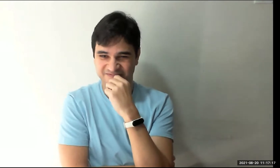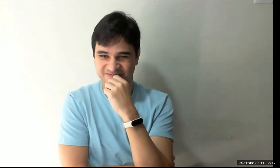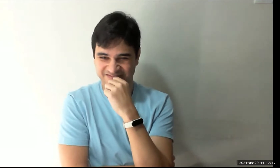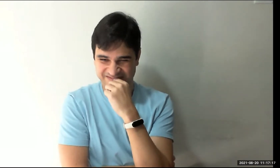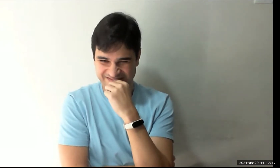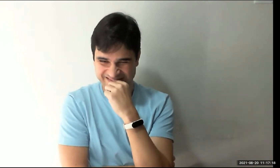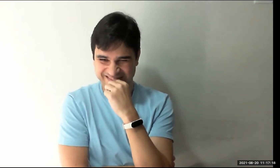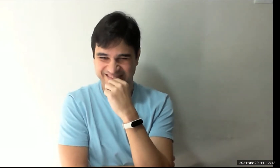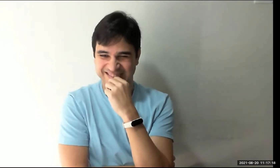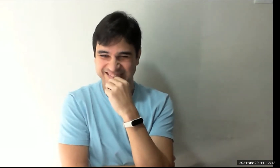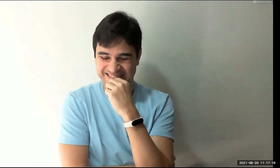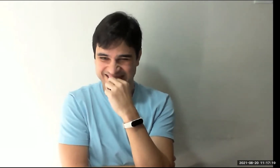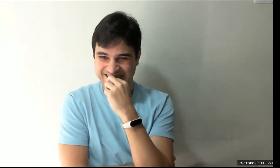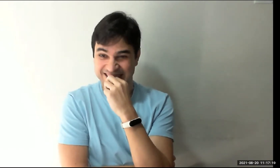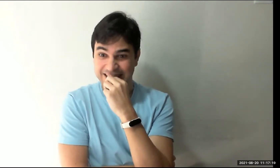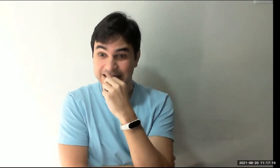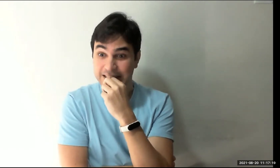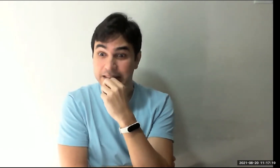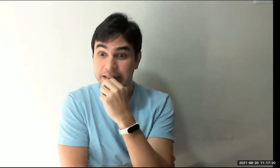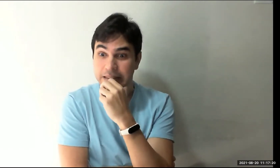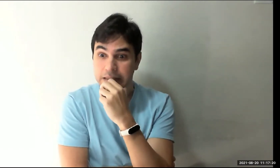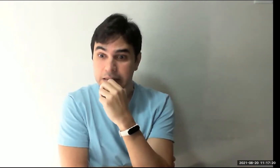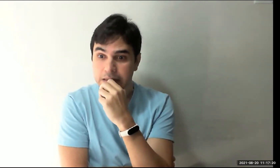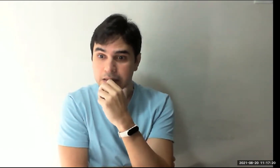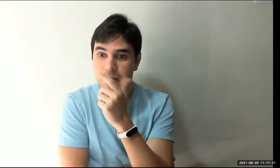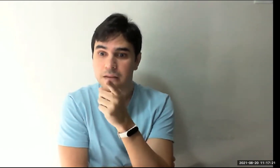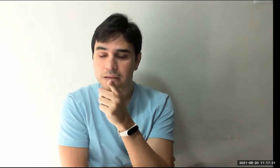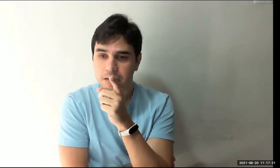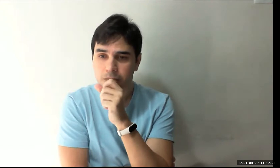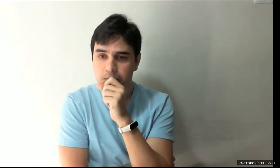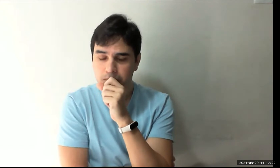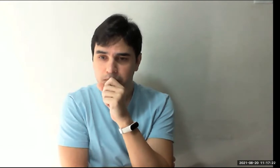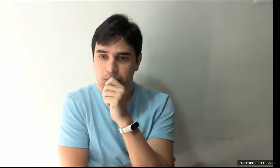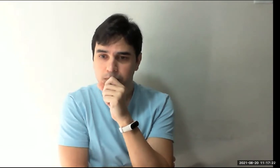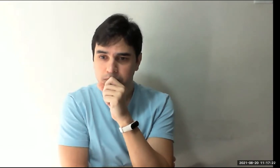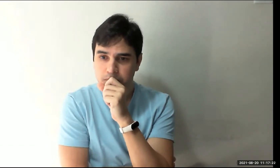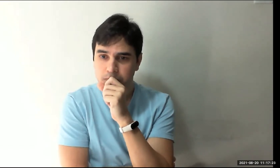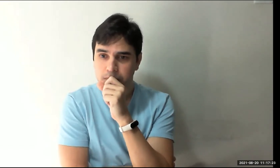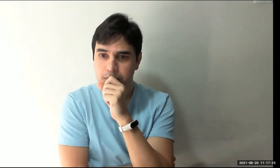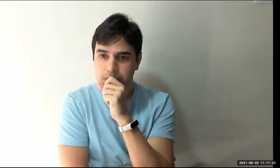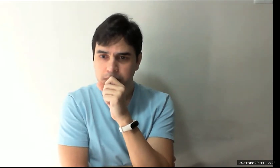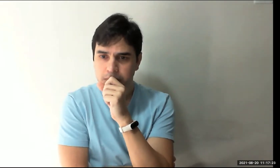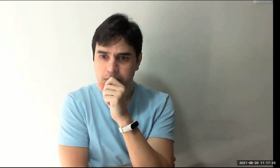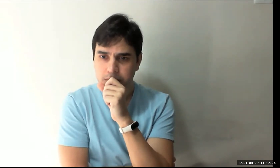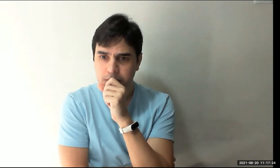história da natação, tá? Por exemplo, na África do Sul, né?